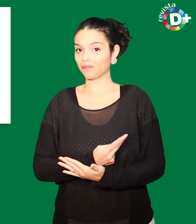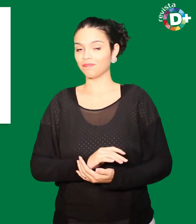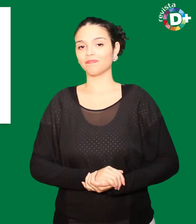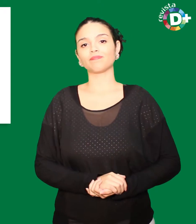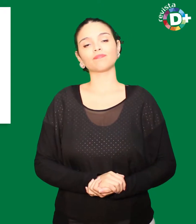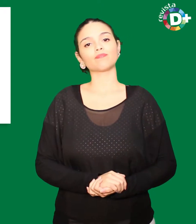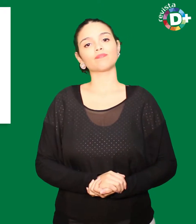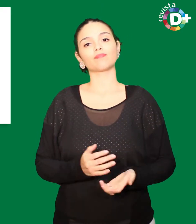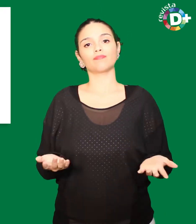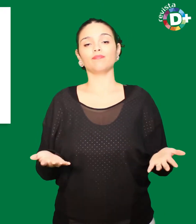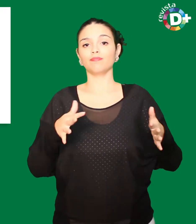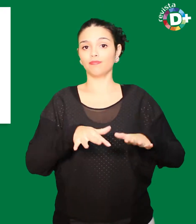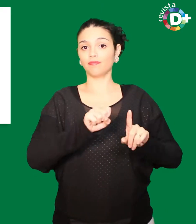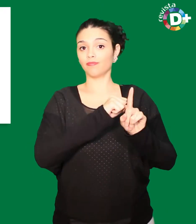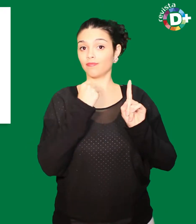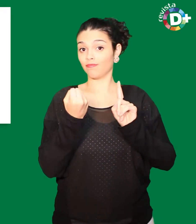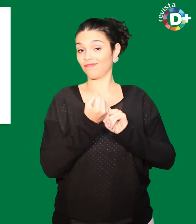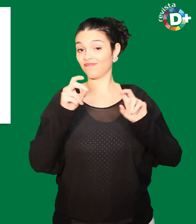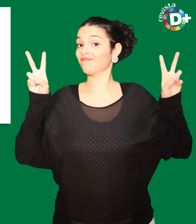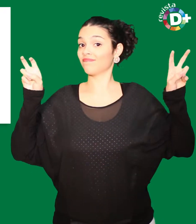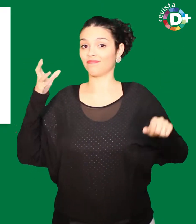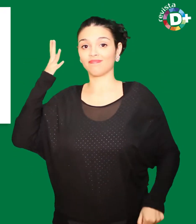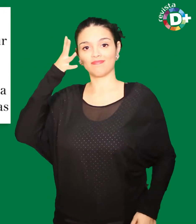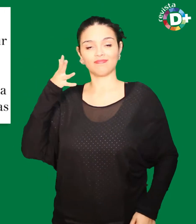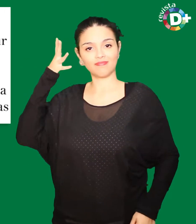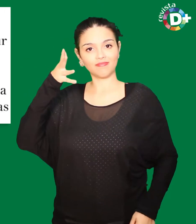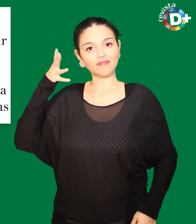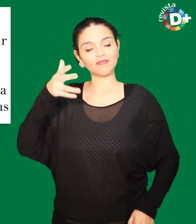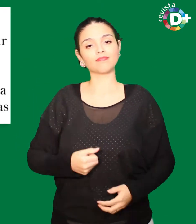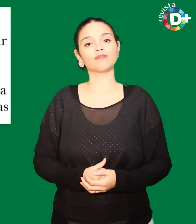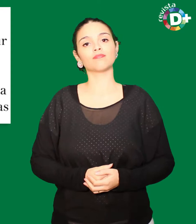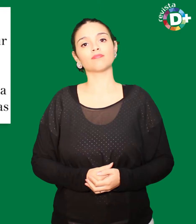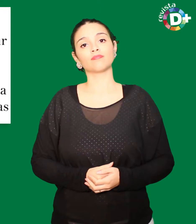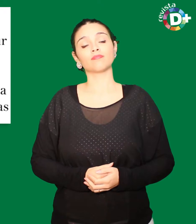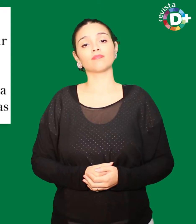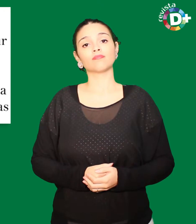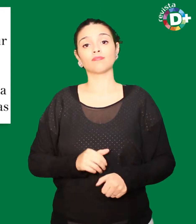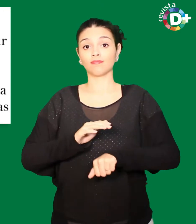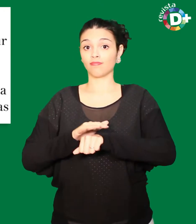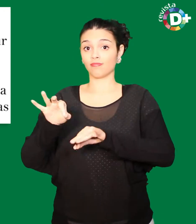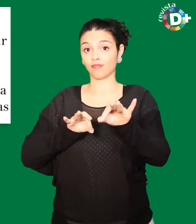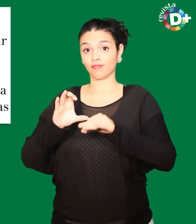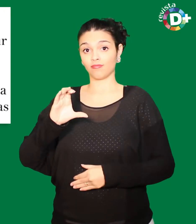Acontece. Inclusão social em pauta. Programação educativa promovida pela Shakur e Shakur